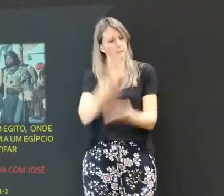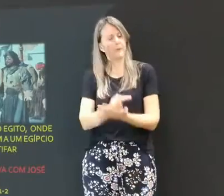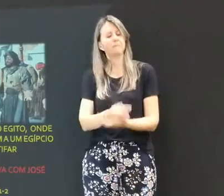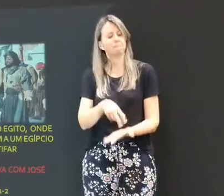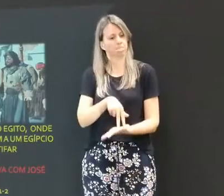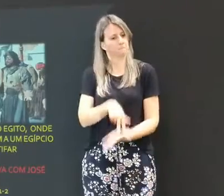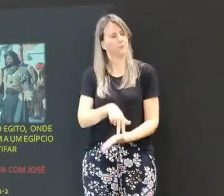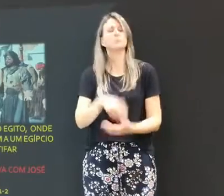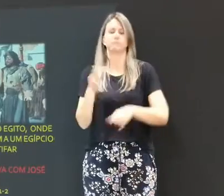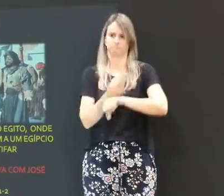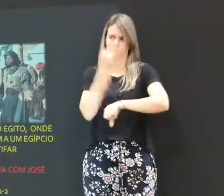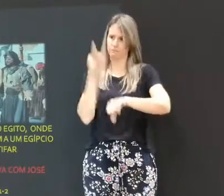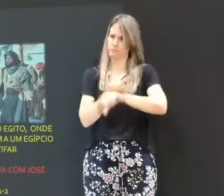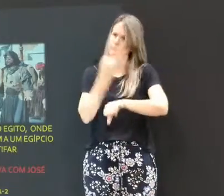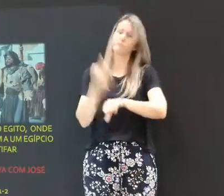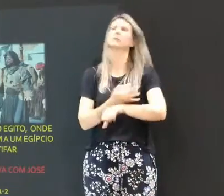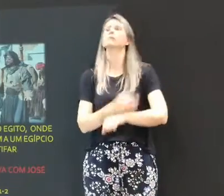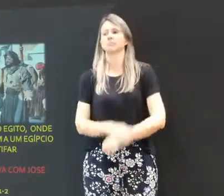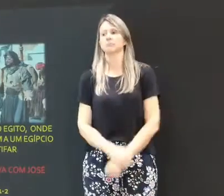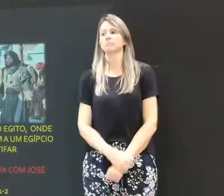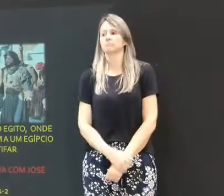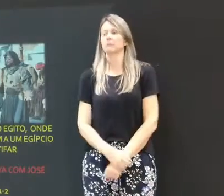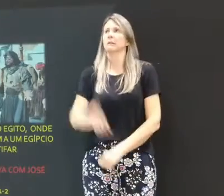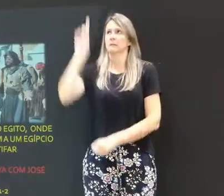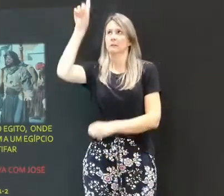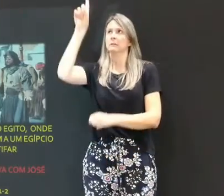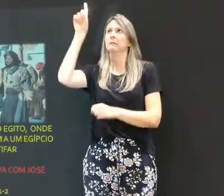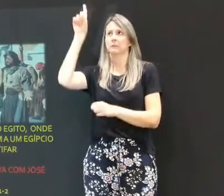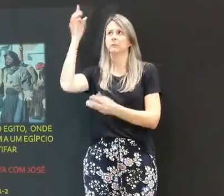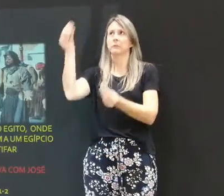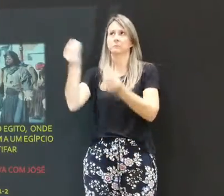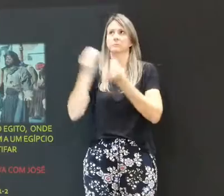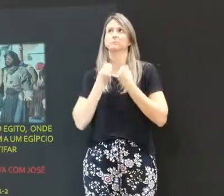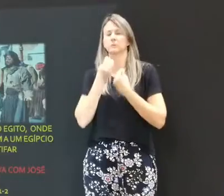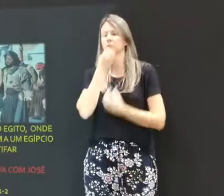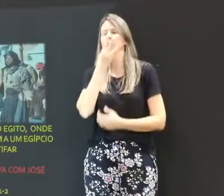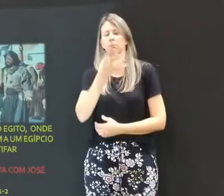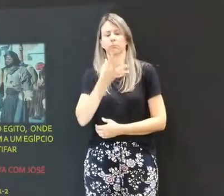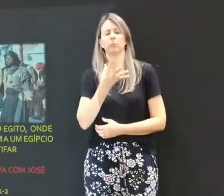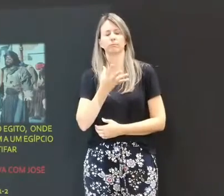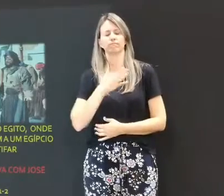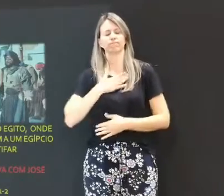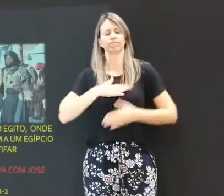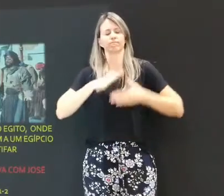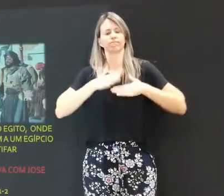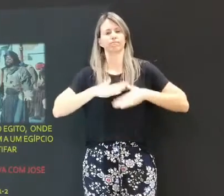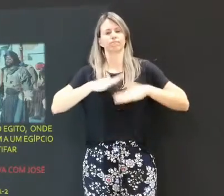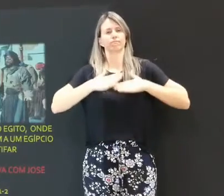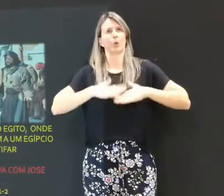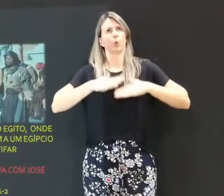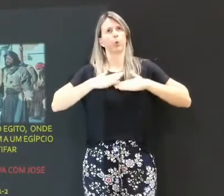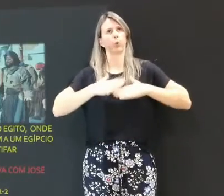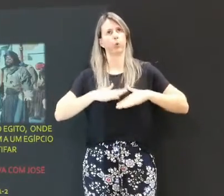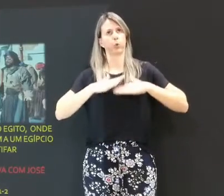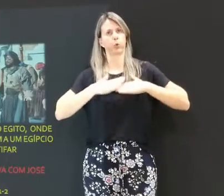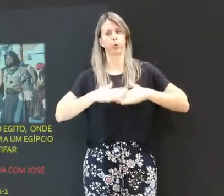ele tinha fé. Ele ficava firme, aguentando ali todas as dificuldades. E ele pedia, Senhor, Tu és bom. Me dá